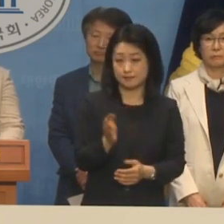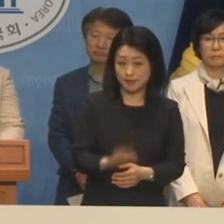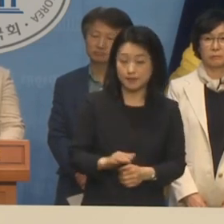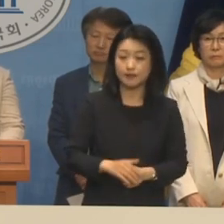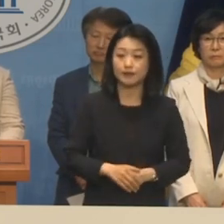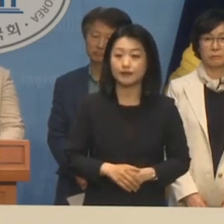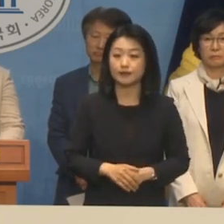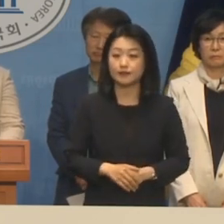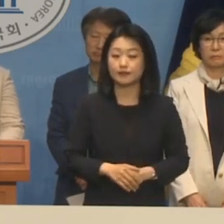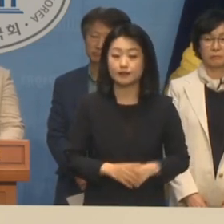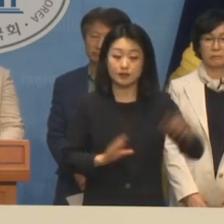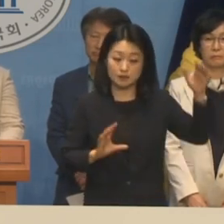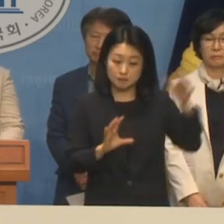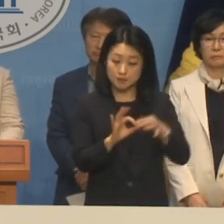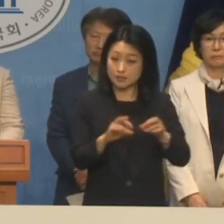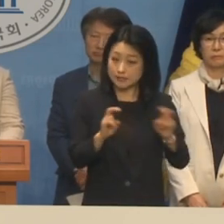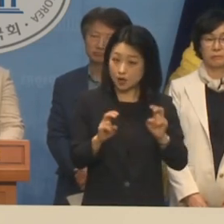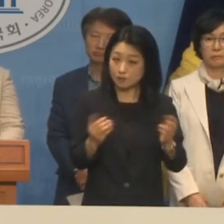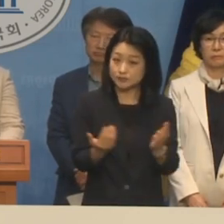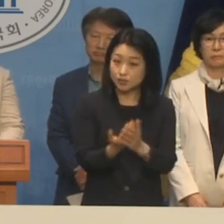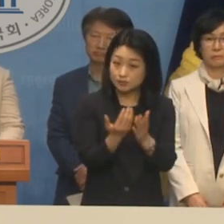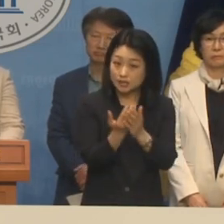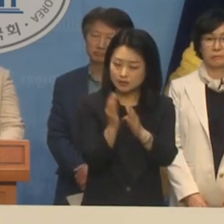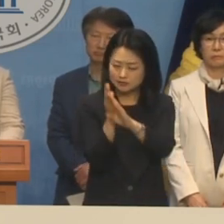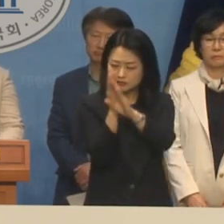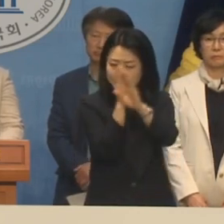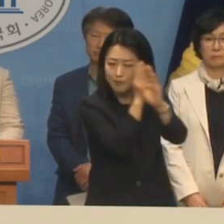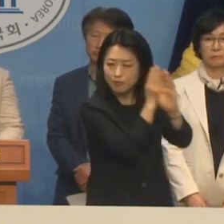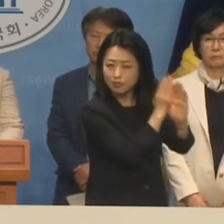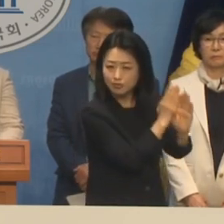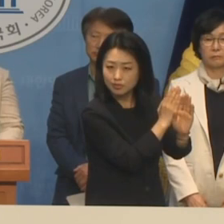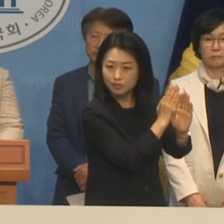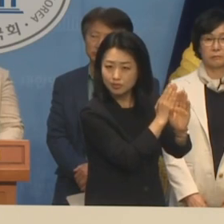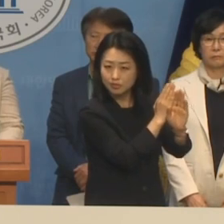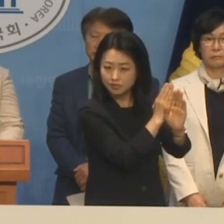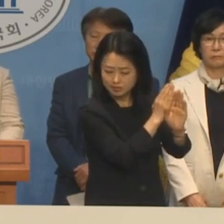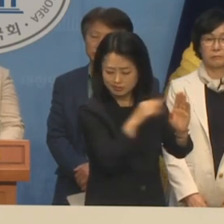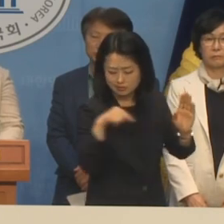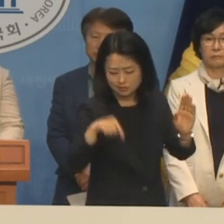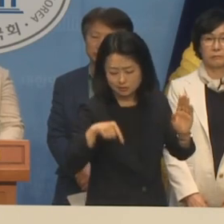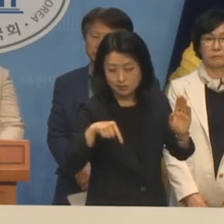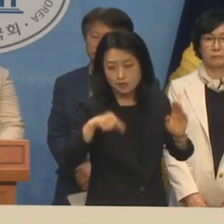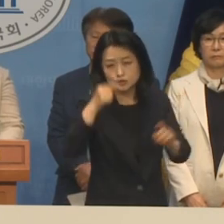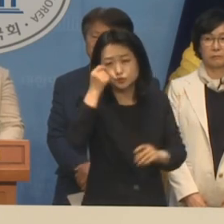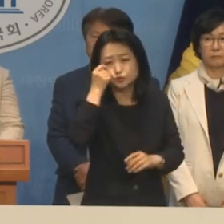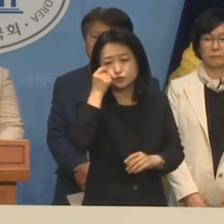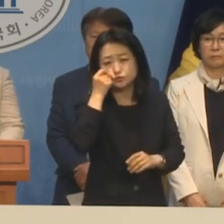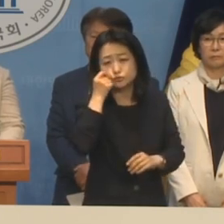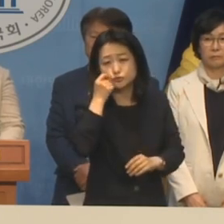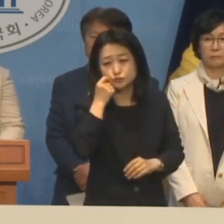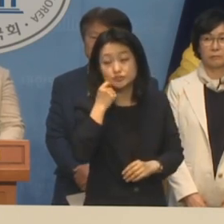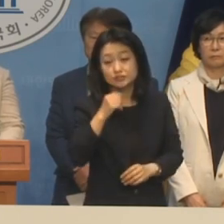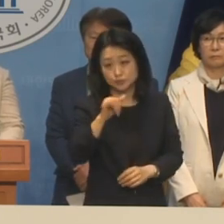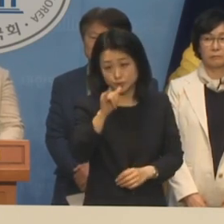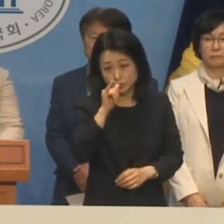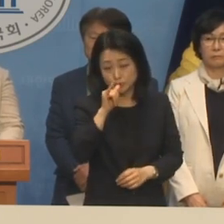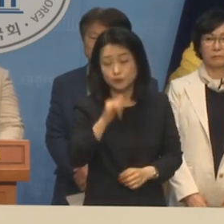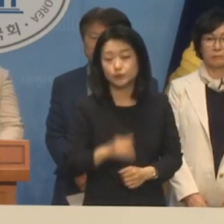하지만 프랜차이즈 산업 성장의 이면에는 가맹점주들이 눈물이 있었다.